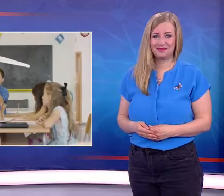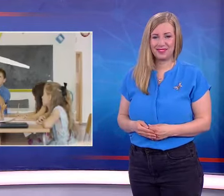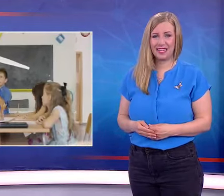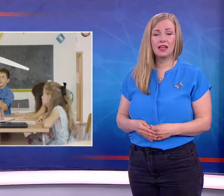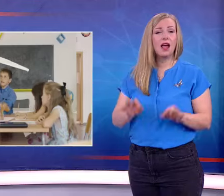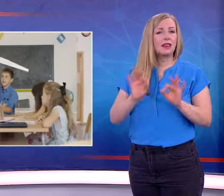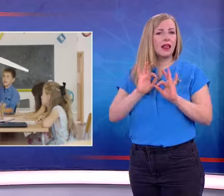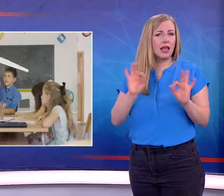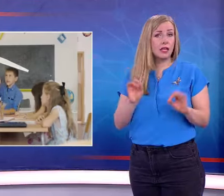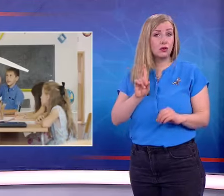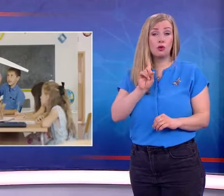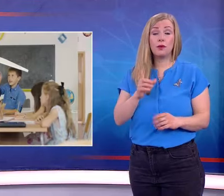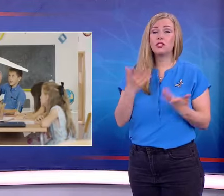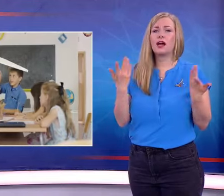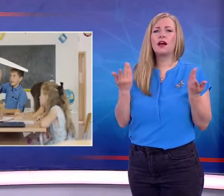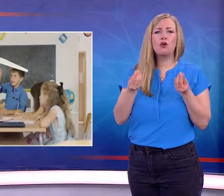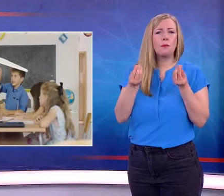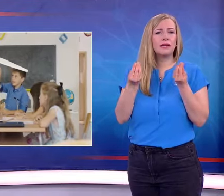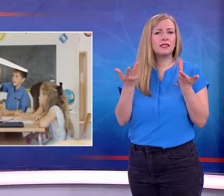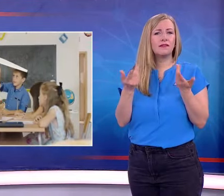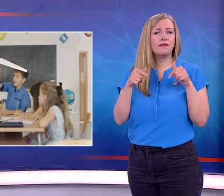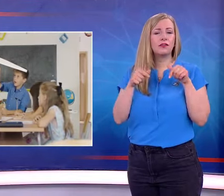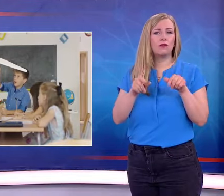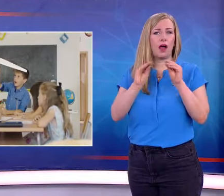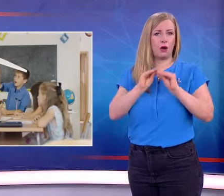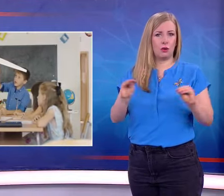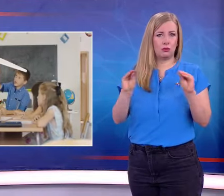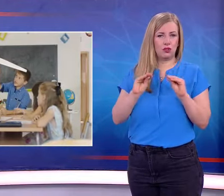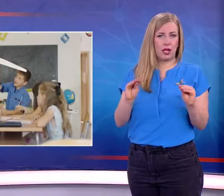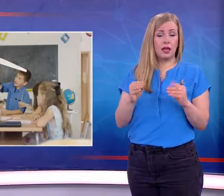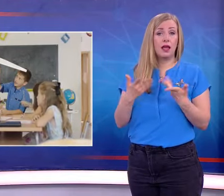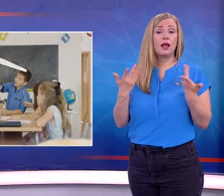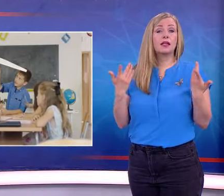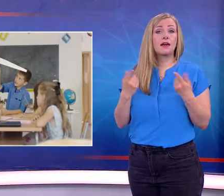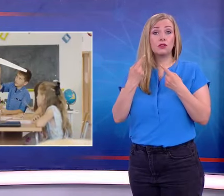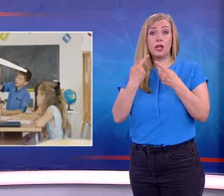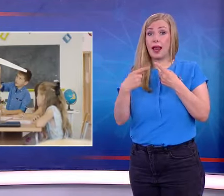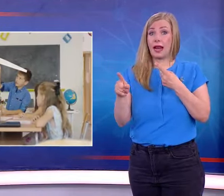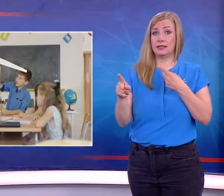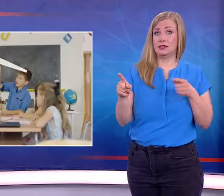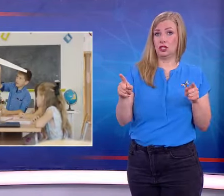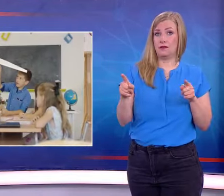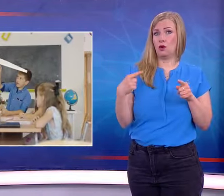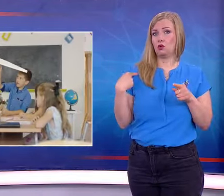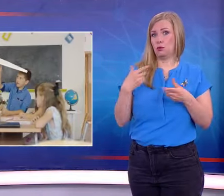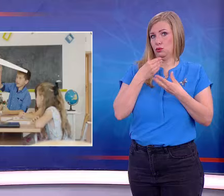Наясно ли сме обаче какво представлява този тип обучение и с какво се различава от познатото ни до момента?